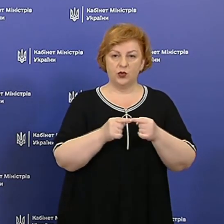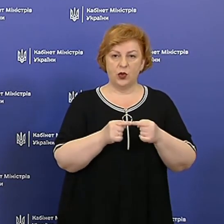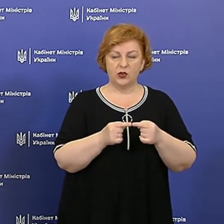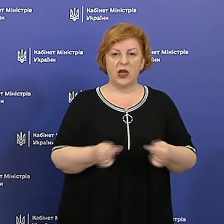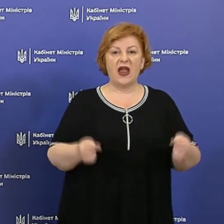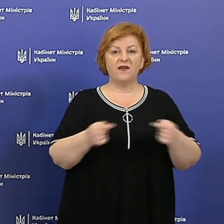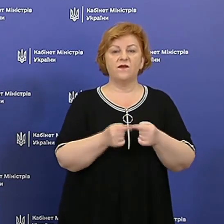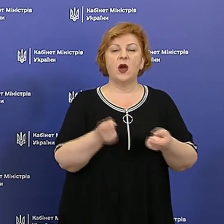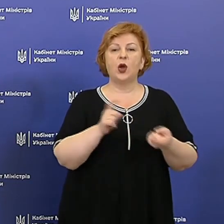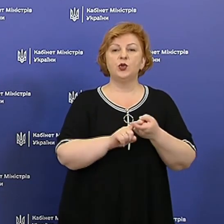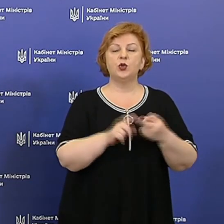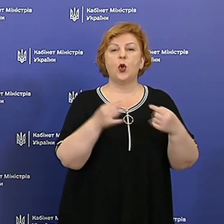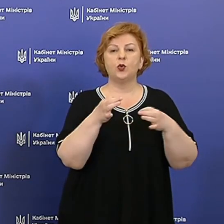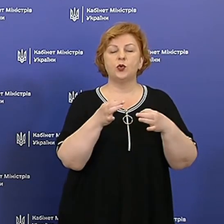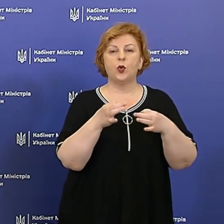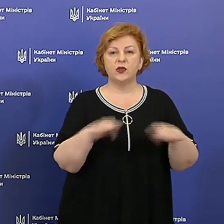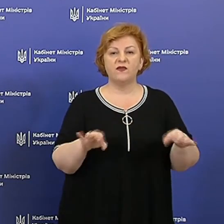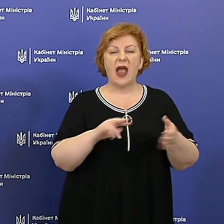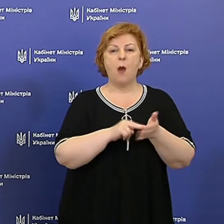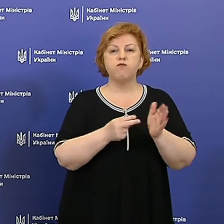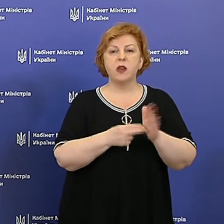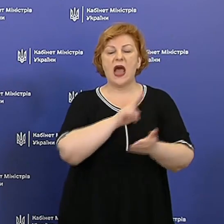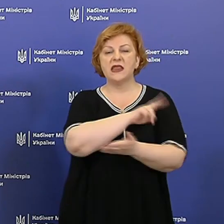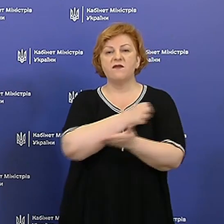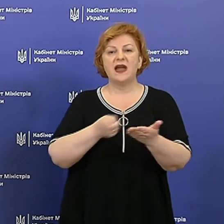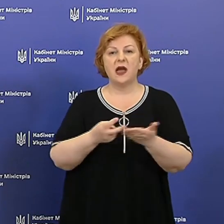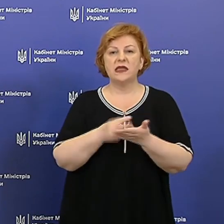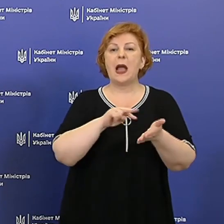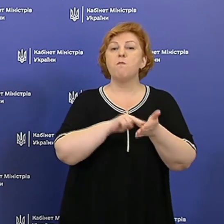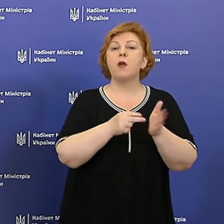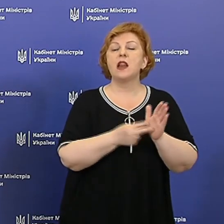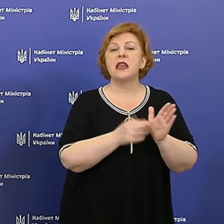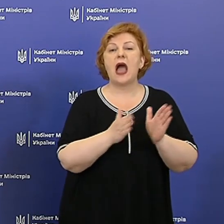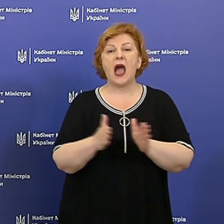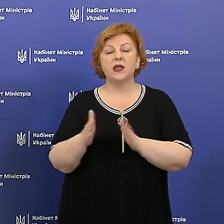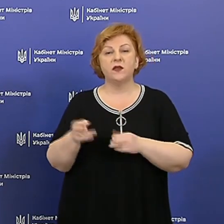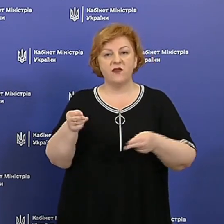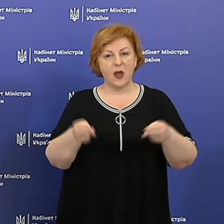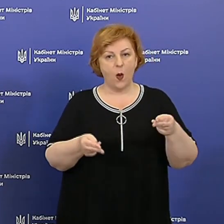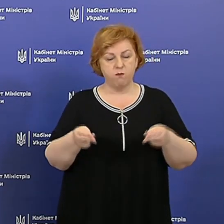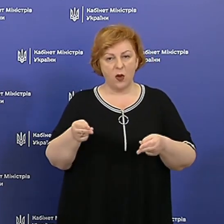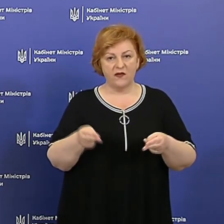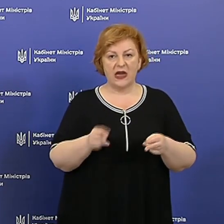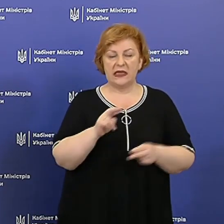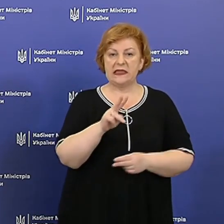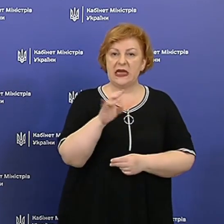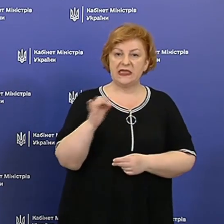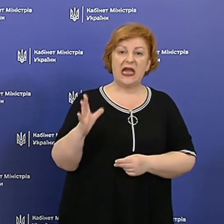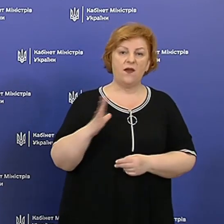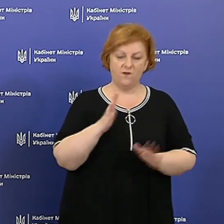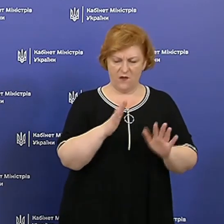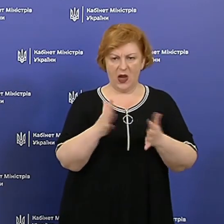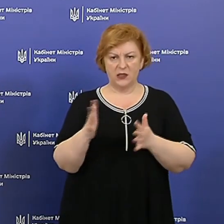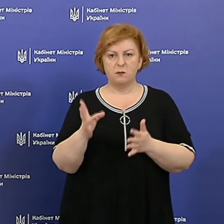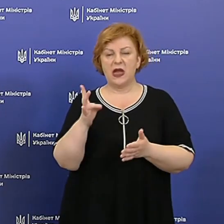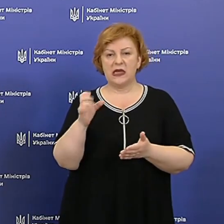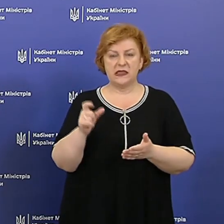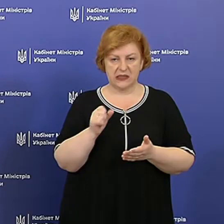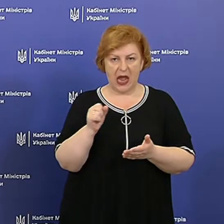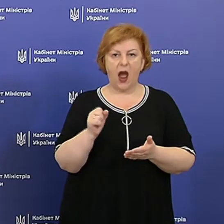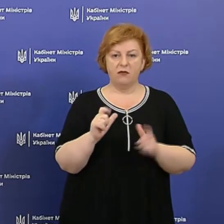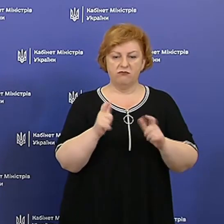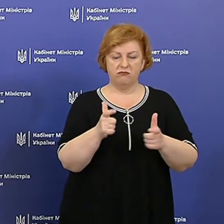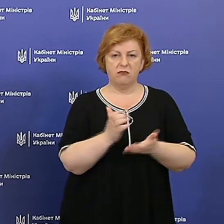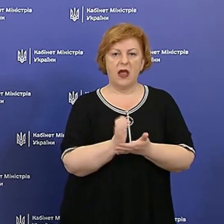щодо дозволу на планові госпіталізації, планові операції, які відбуваються за направленням